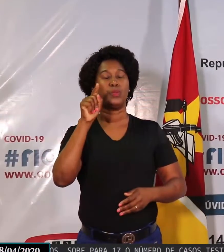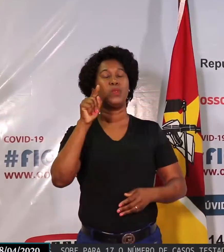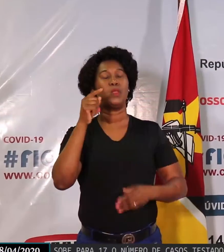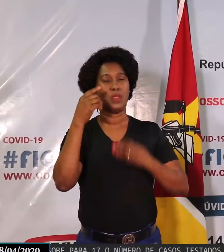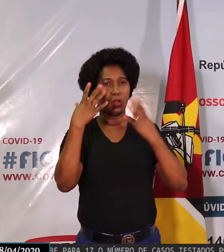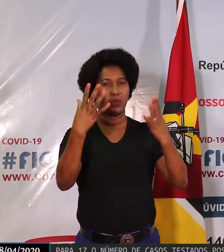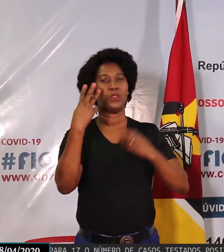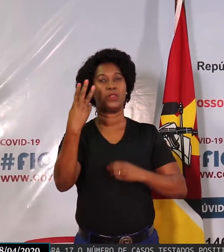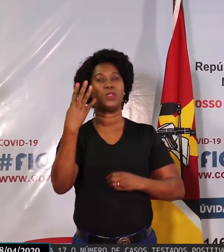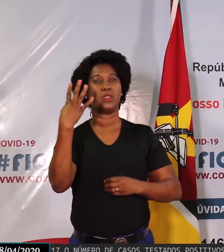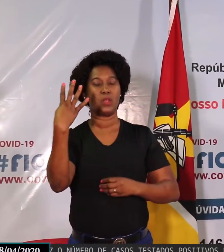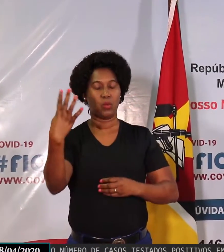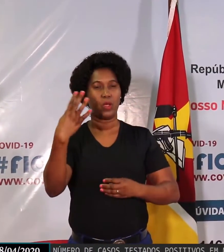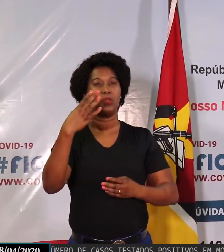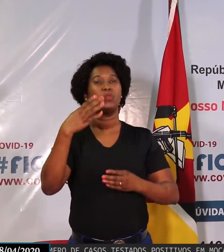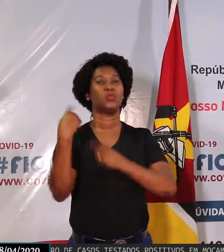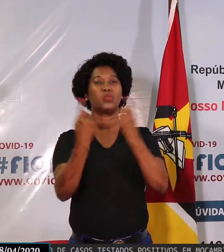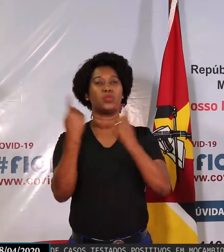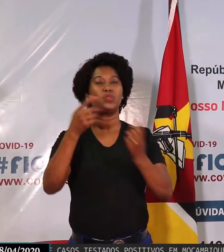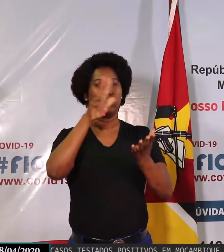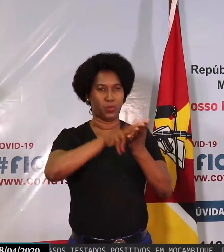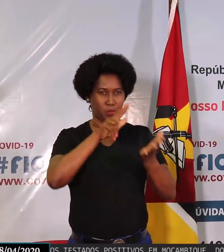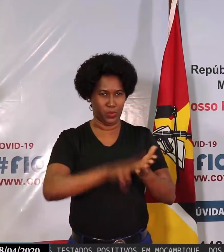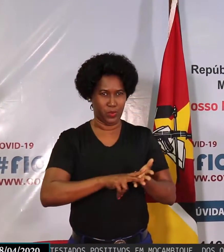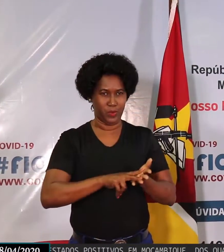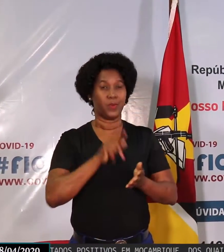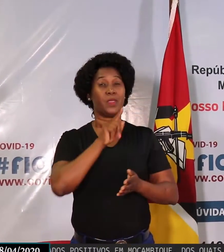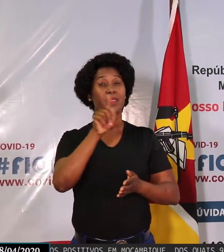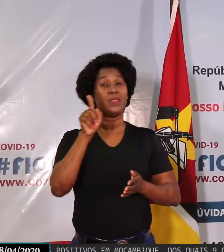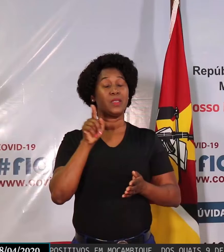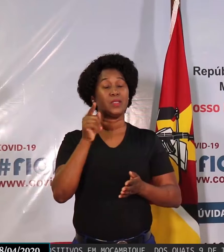1.432.984 casos confirmados. Deste número,